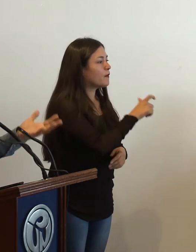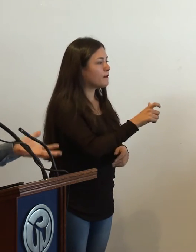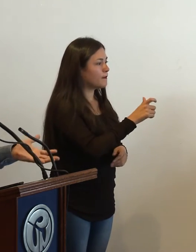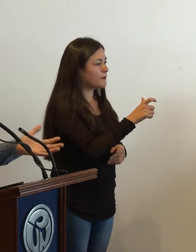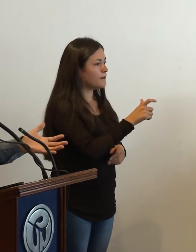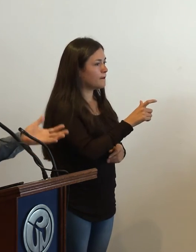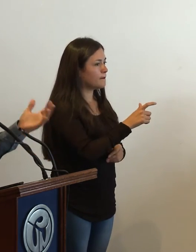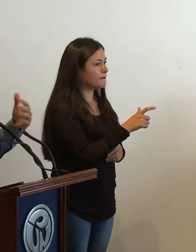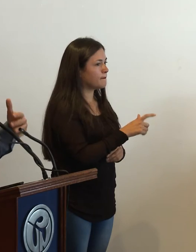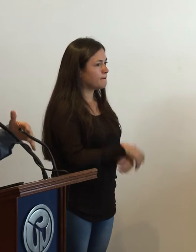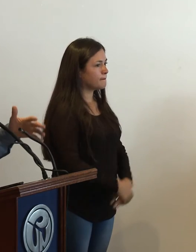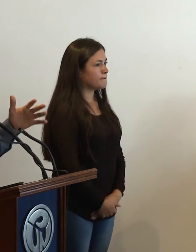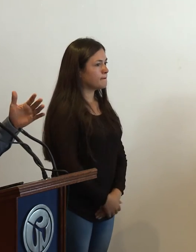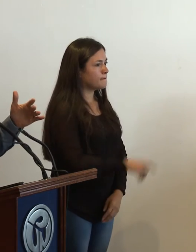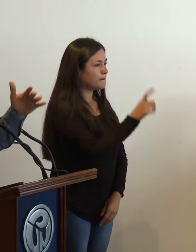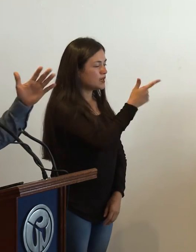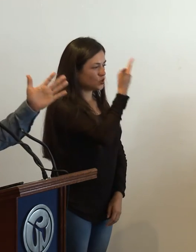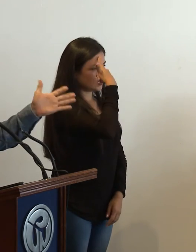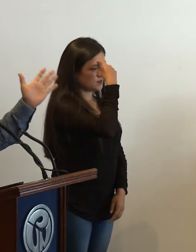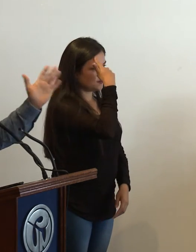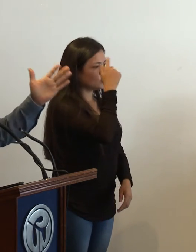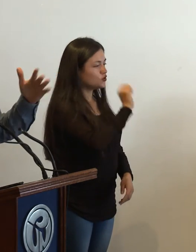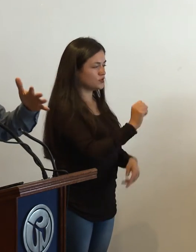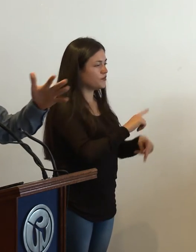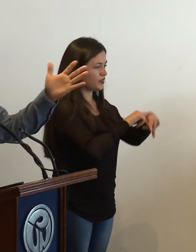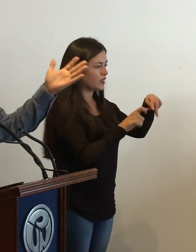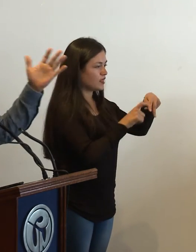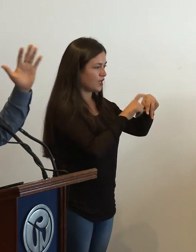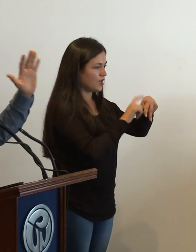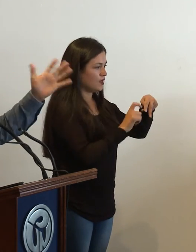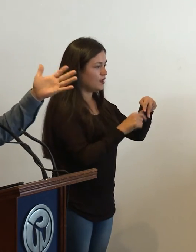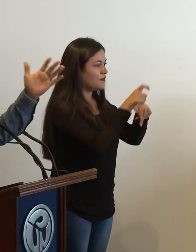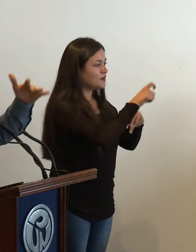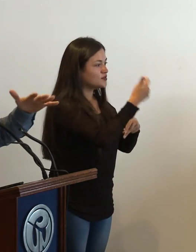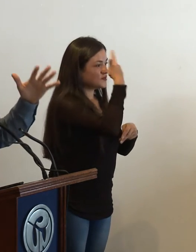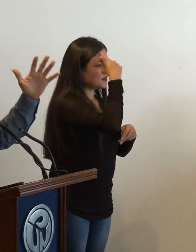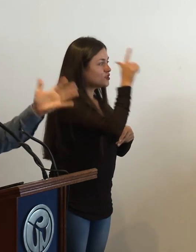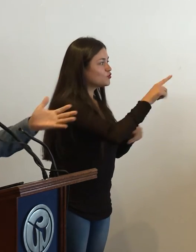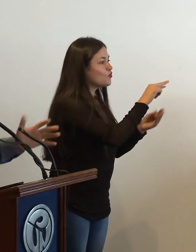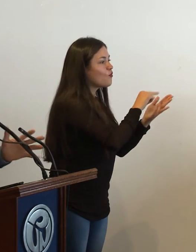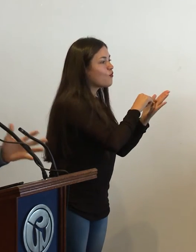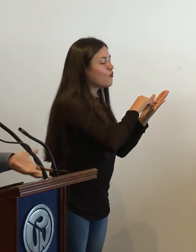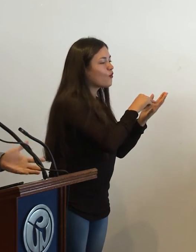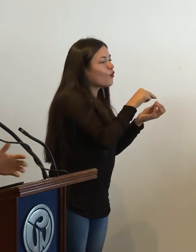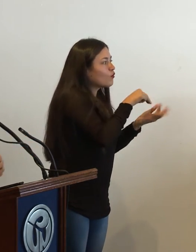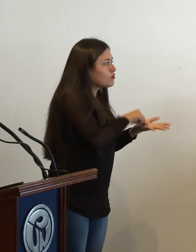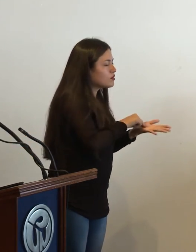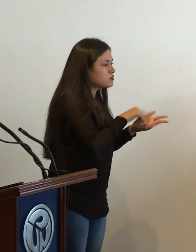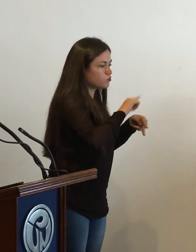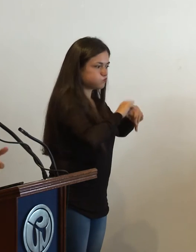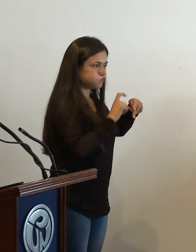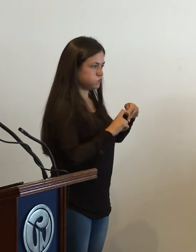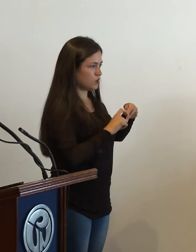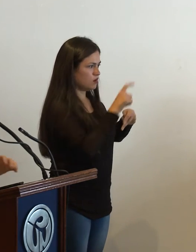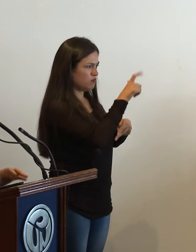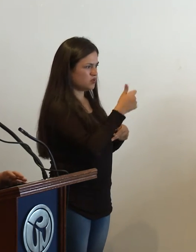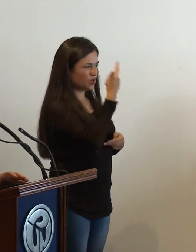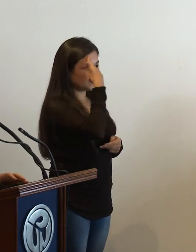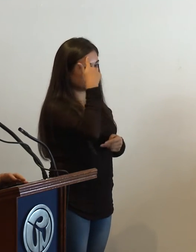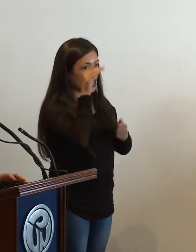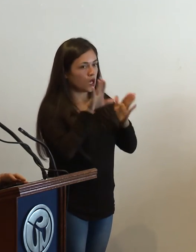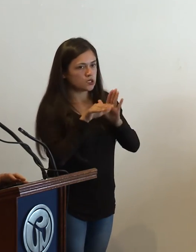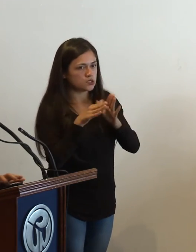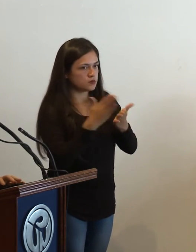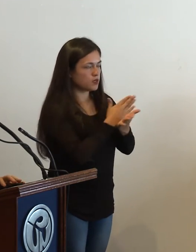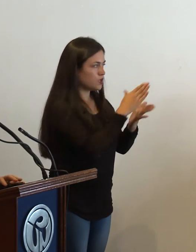manera integral. Nosotros los académicos somos los que las separamos en categorías de análisis y todo eso, pero la gente, las bases,